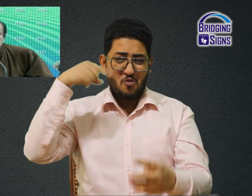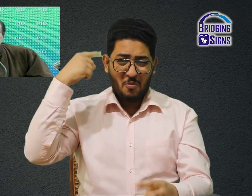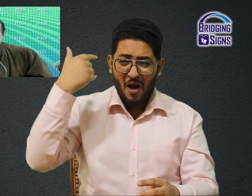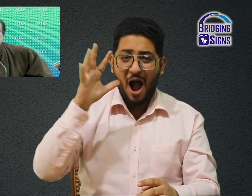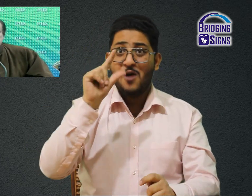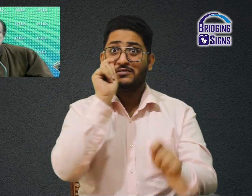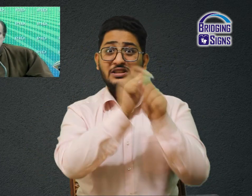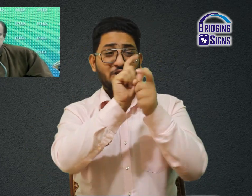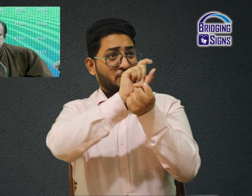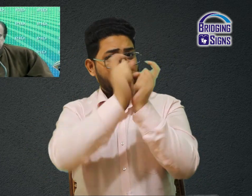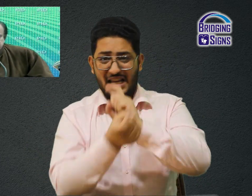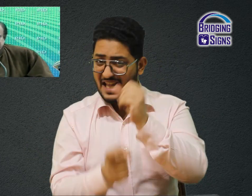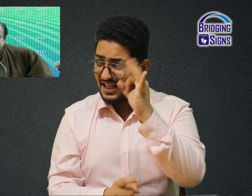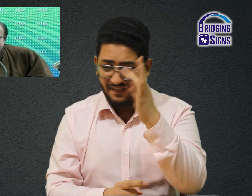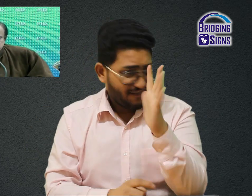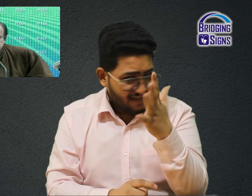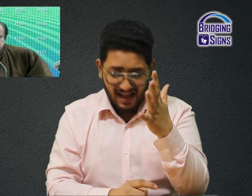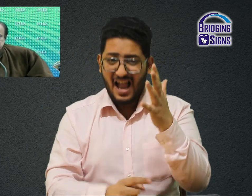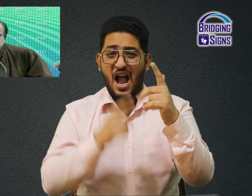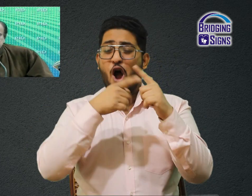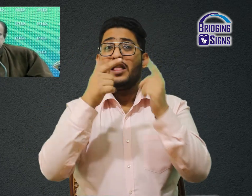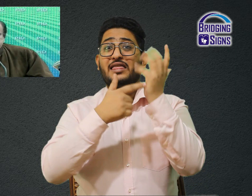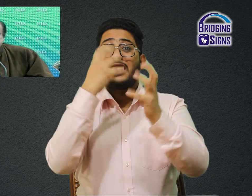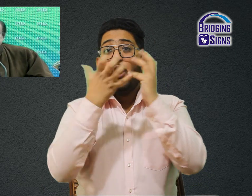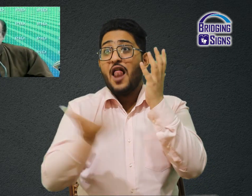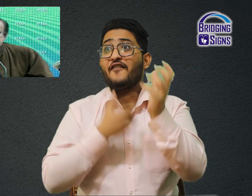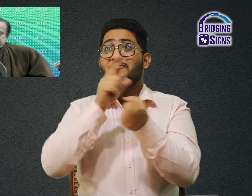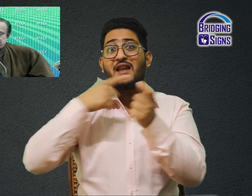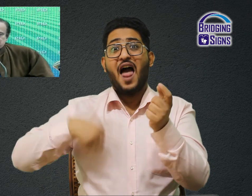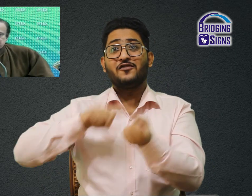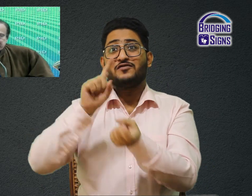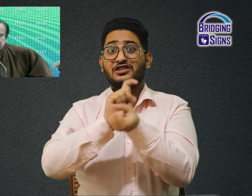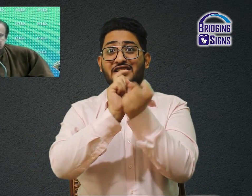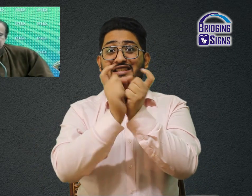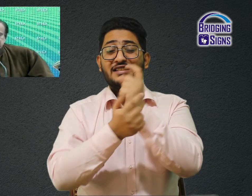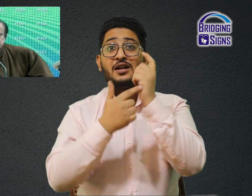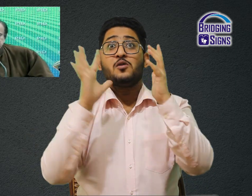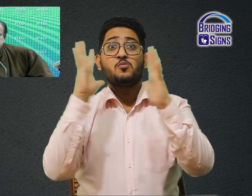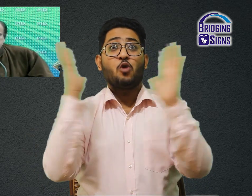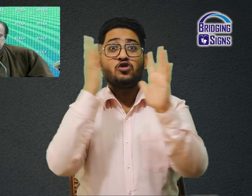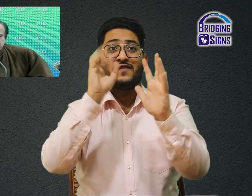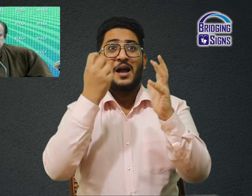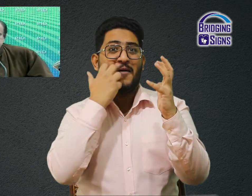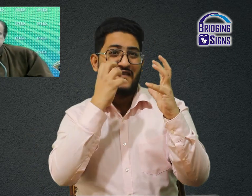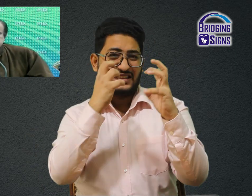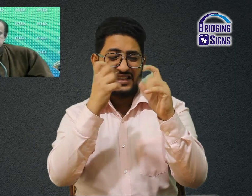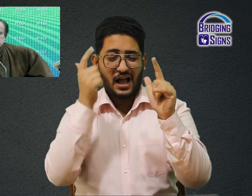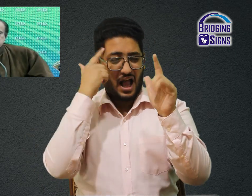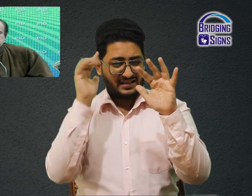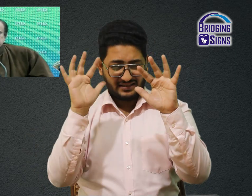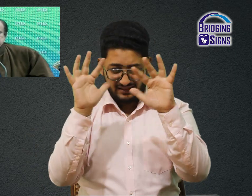हुआ हो, उस पर जो भी नई टेक्नोलॉजी के मुताबिक कि कहीं पे मौसमी हालात की वजह से, फॉग की वजह